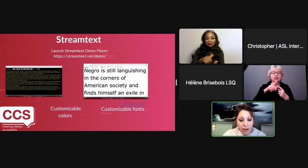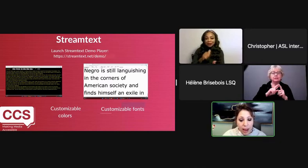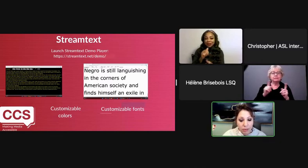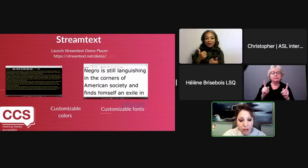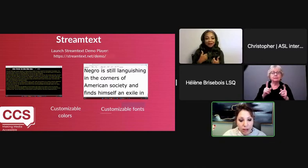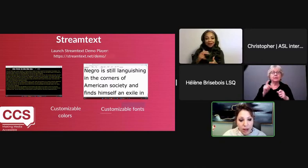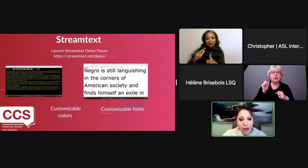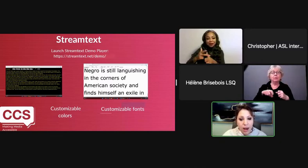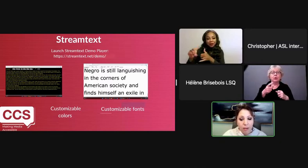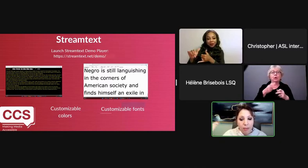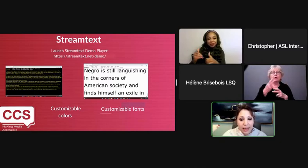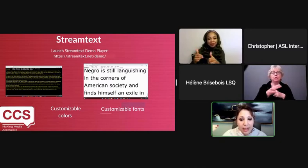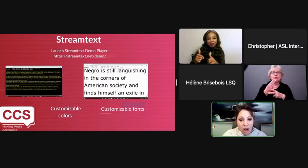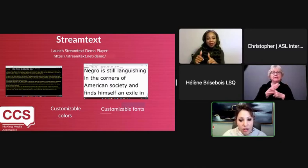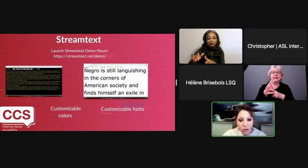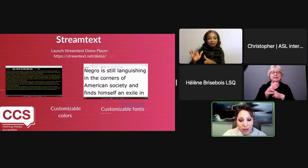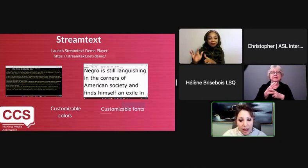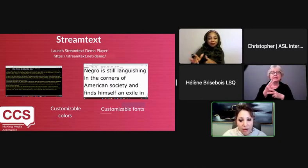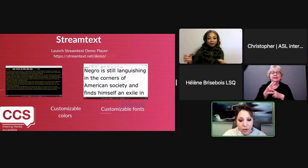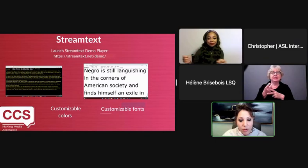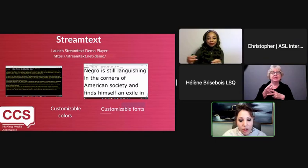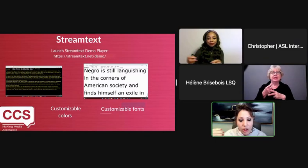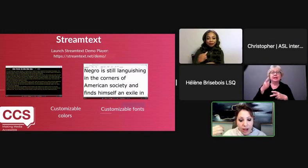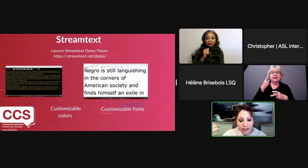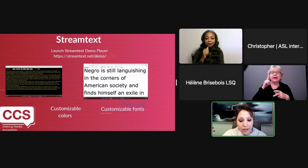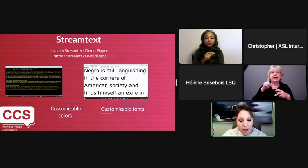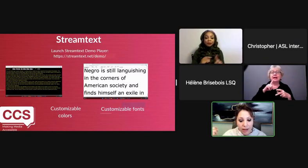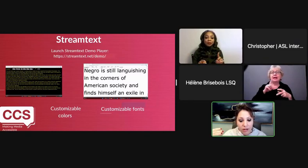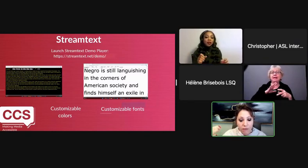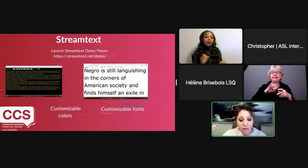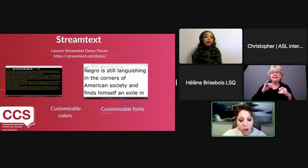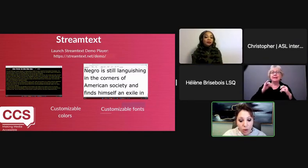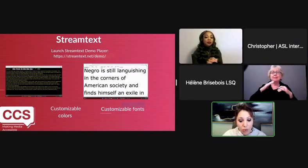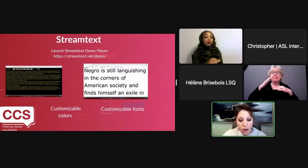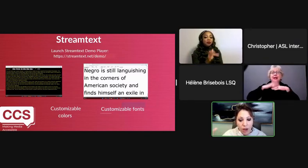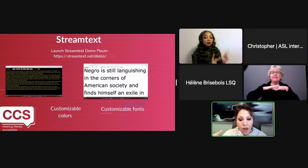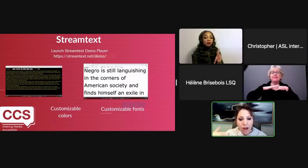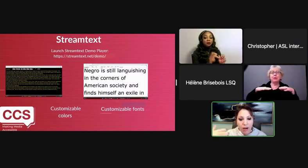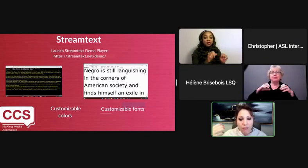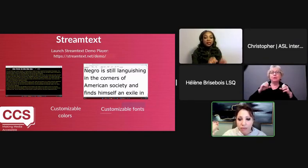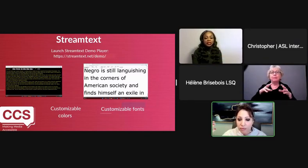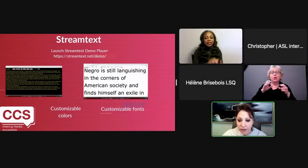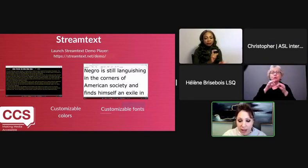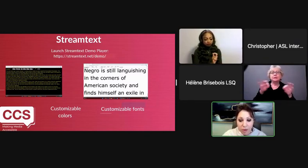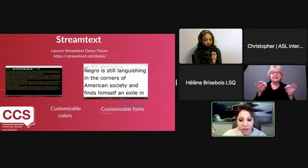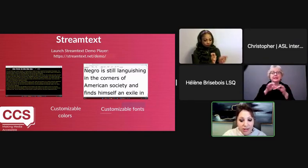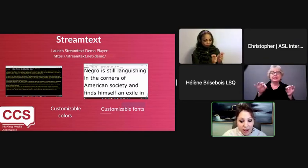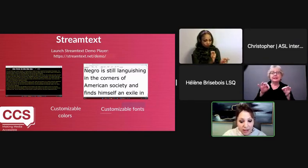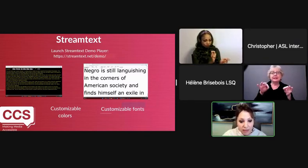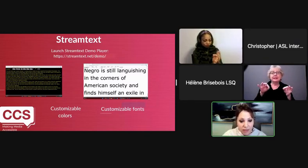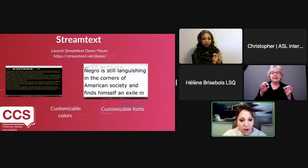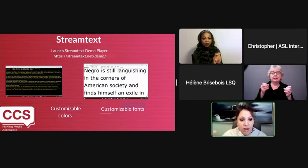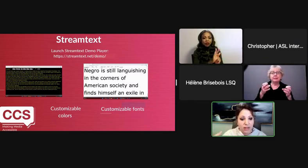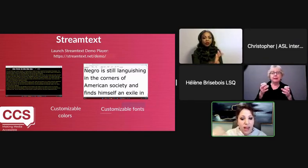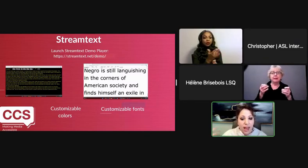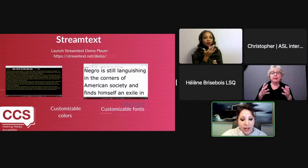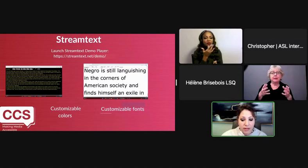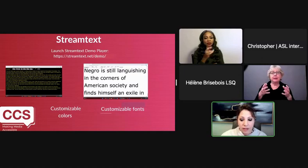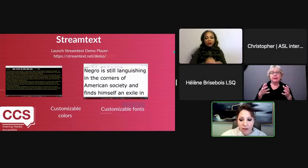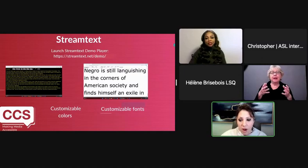peut l'utiliser quand des plateformes n'ont pas des sous-tit fournis par un tiers et ça leur permet